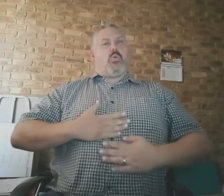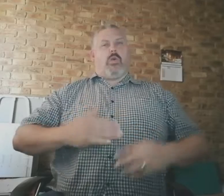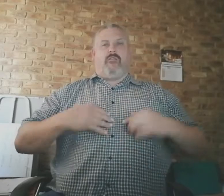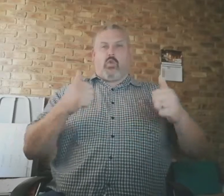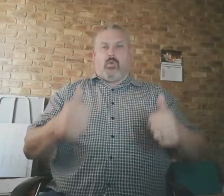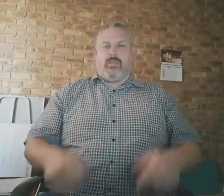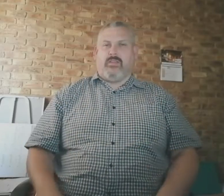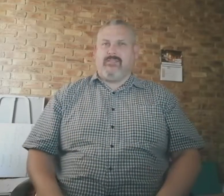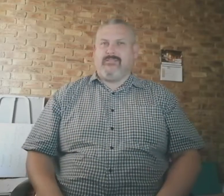verloor.